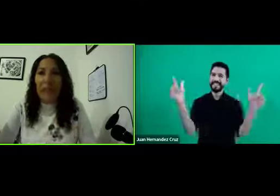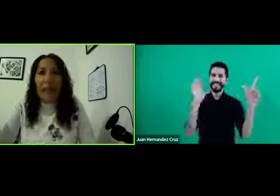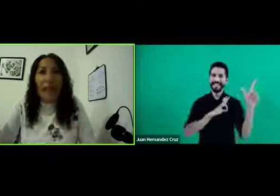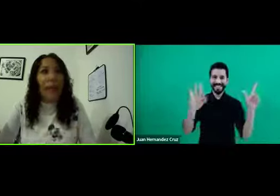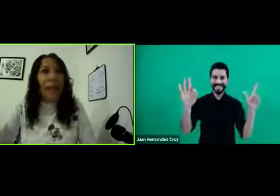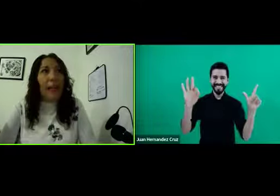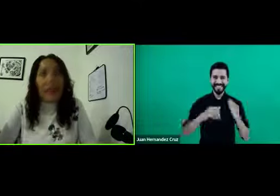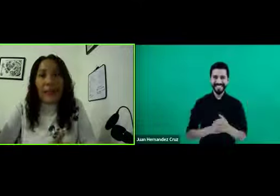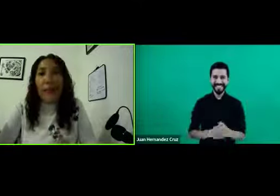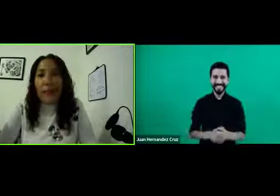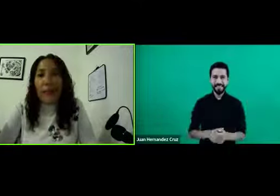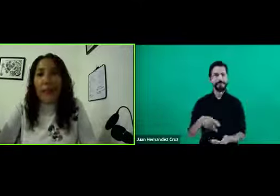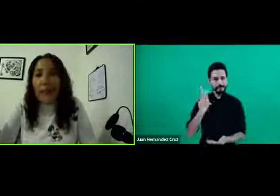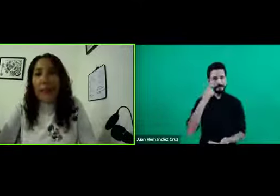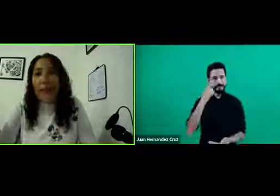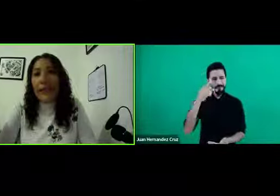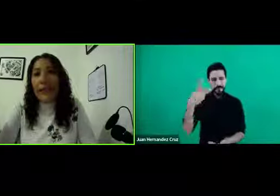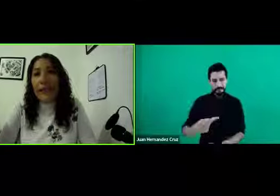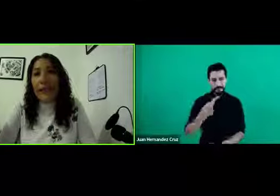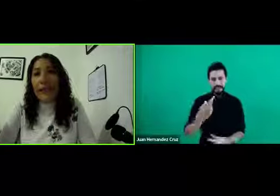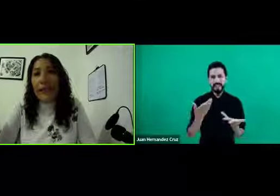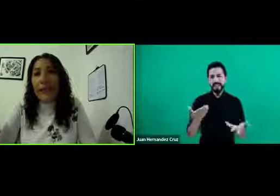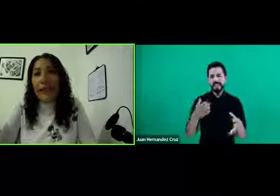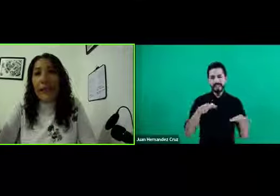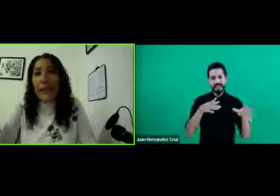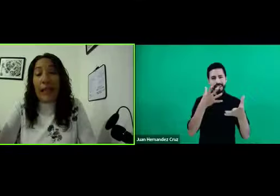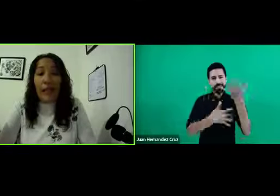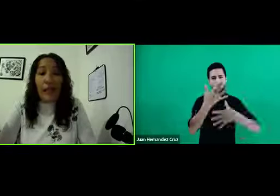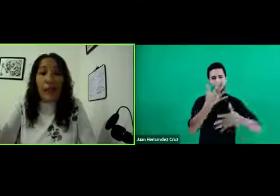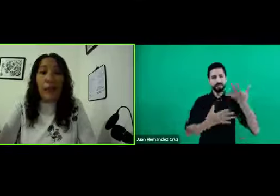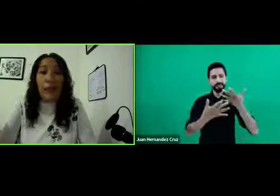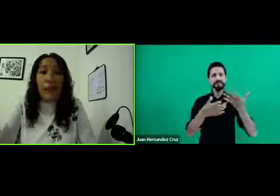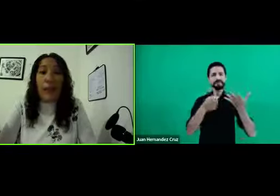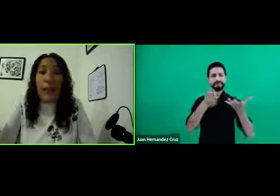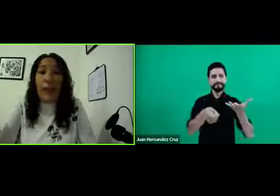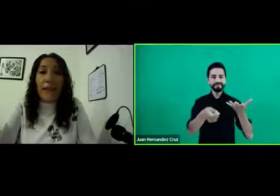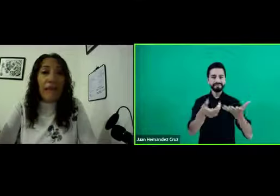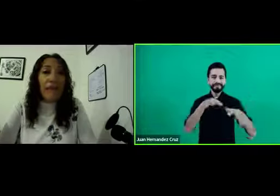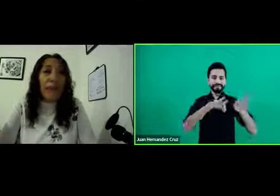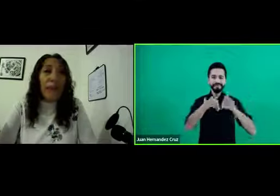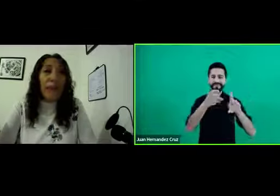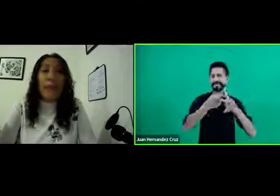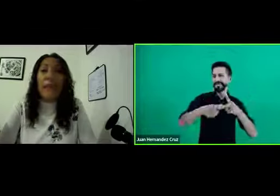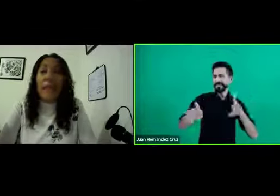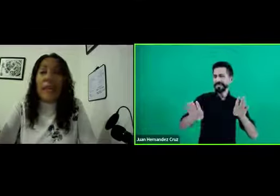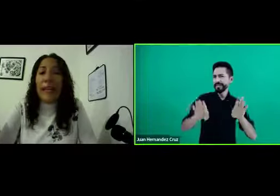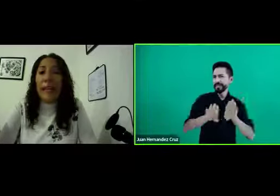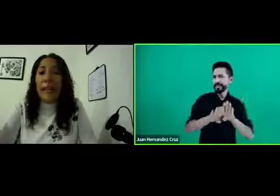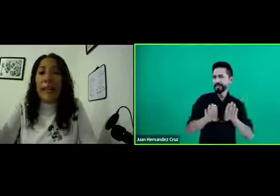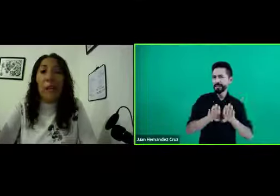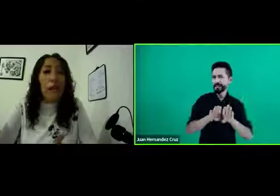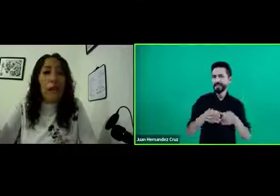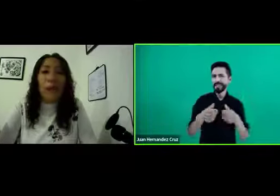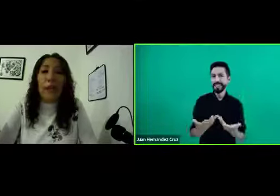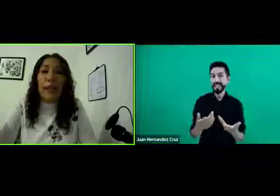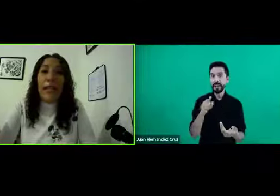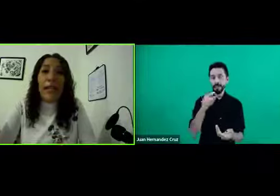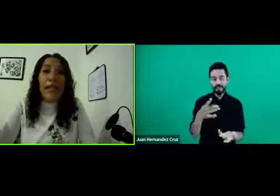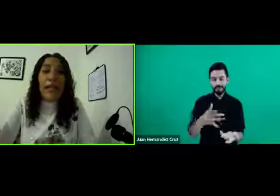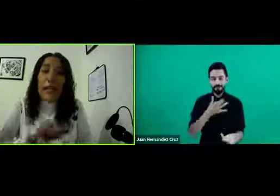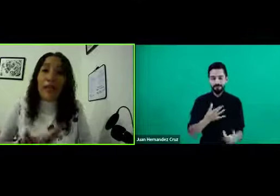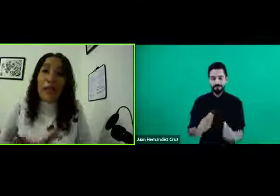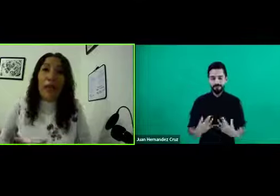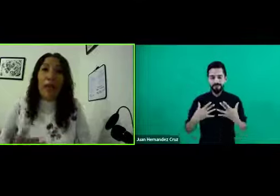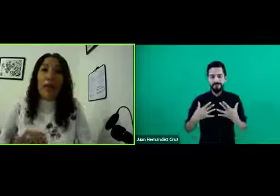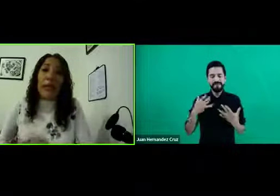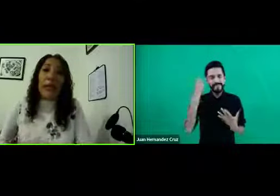es que empezaste a trabajar en esta parte de lengua de señas mexicana? ¿De dónde nace y cómo nace tu idea?